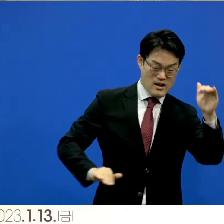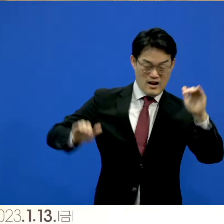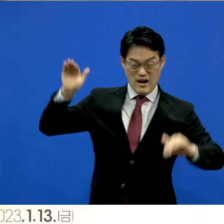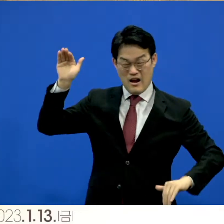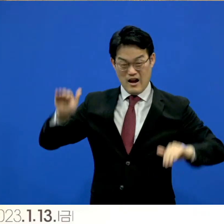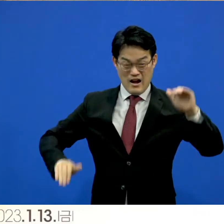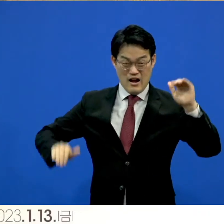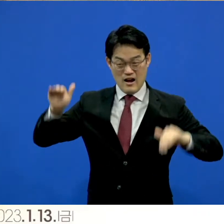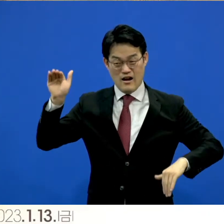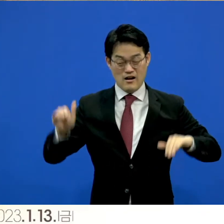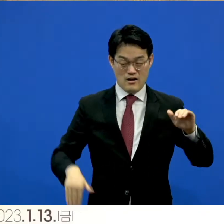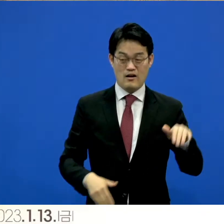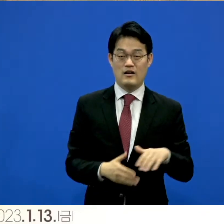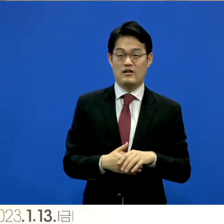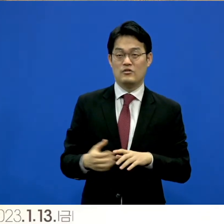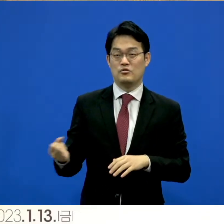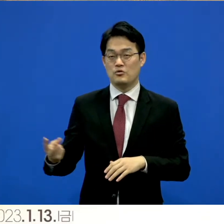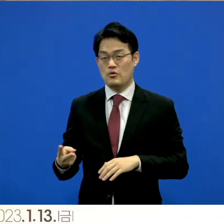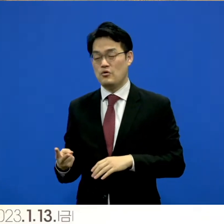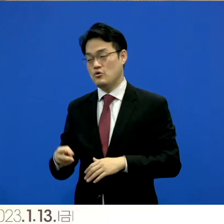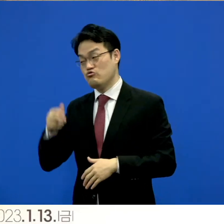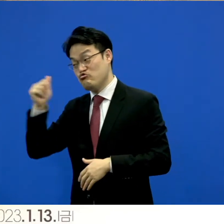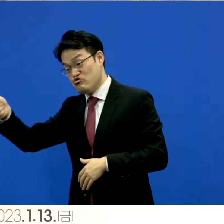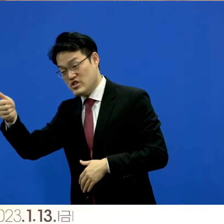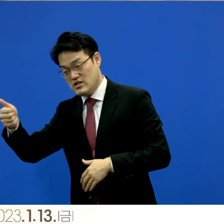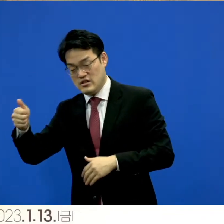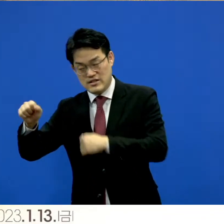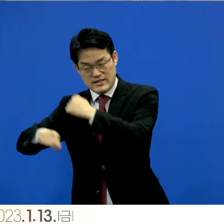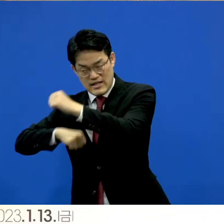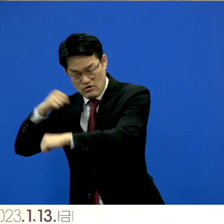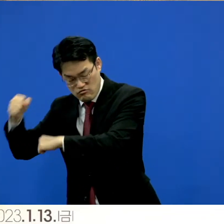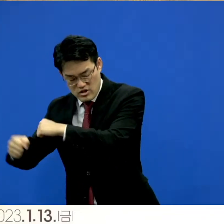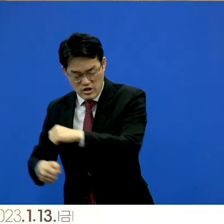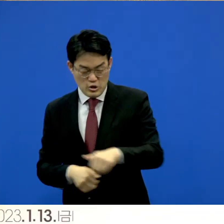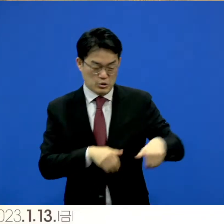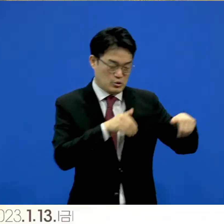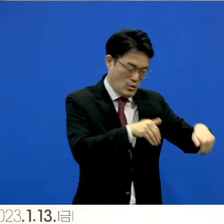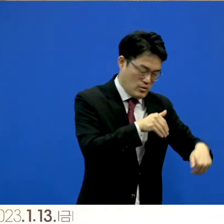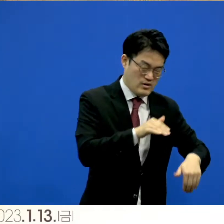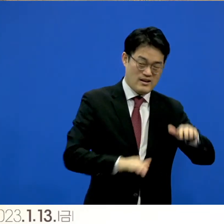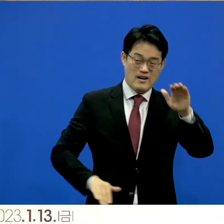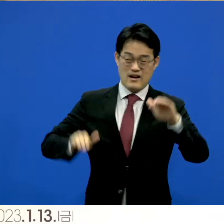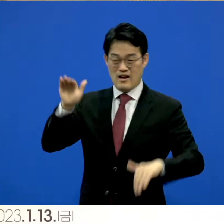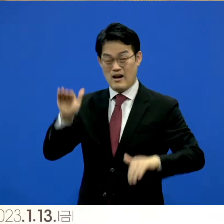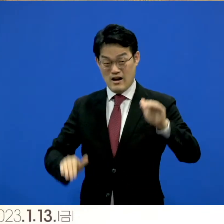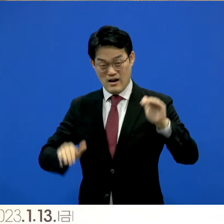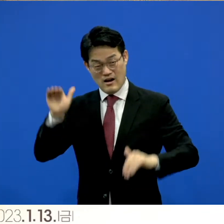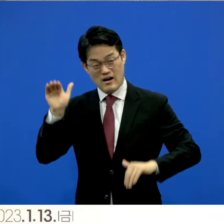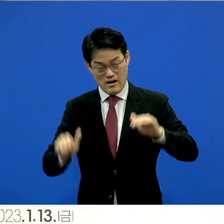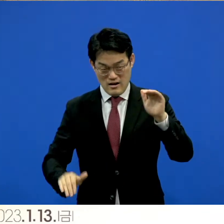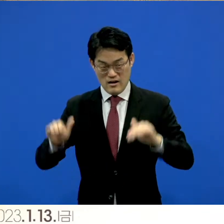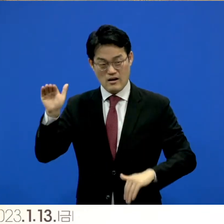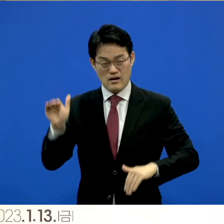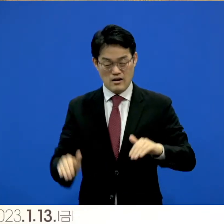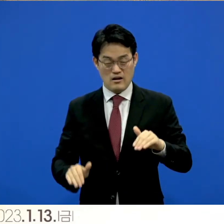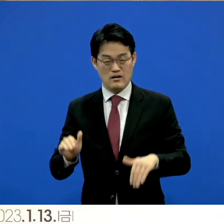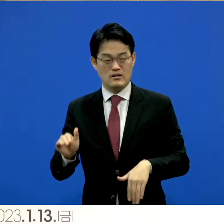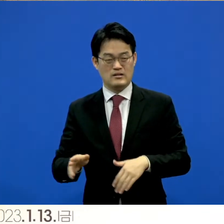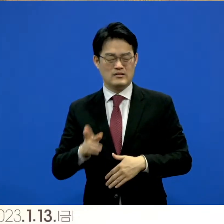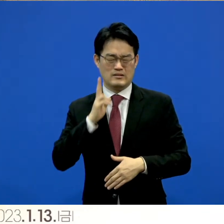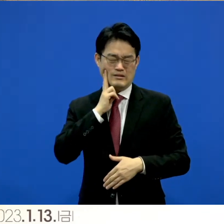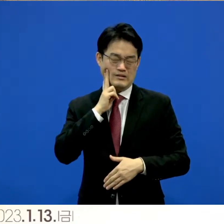이 안에 얼마나 많은 배제와 혐오 그리고 소외가 있었습니다. 그러나 오늘